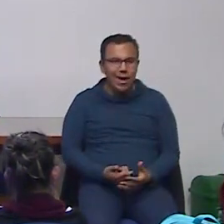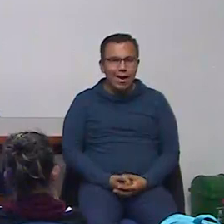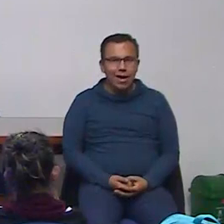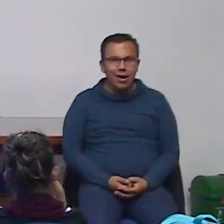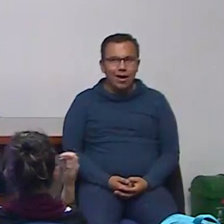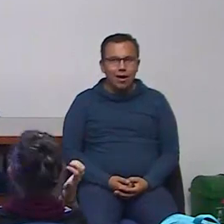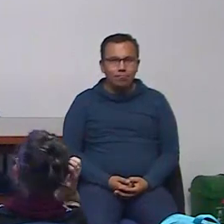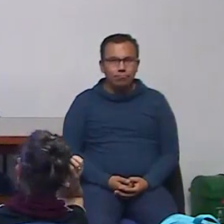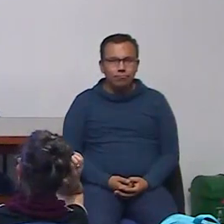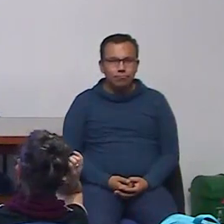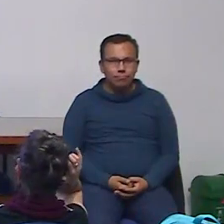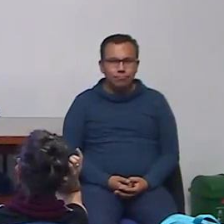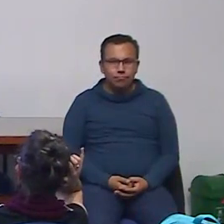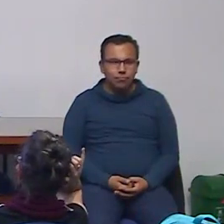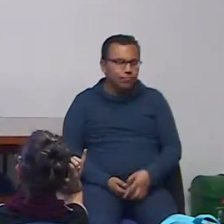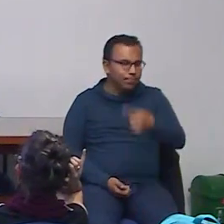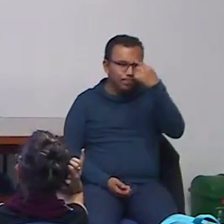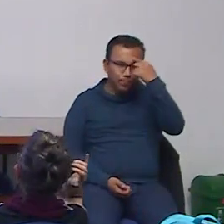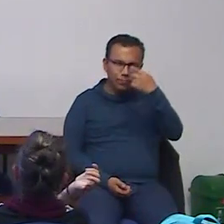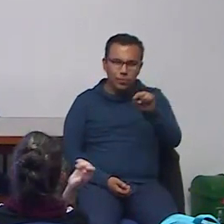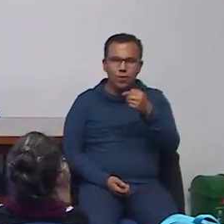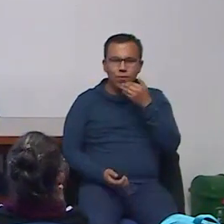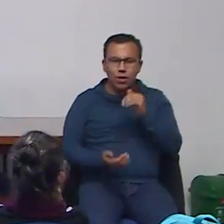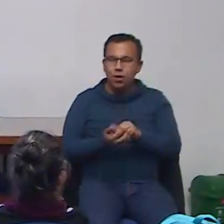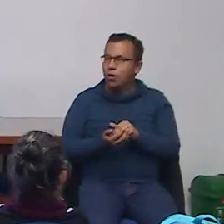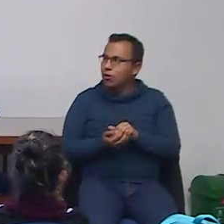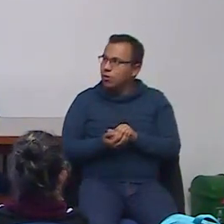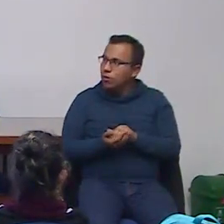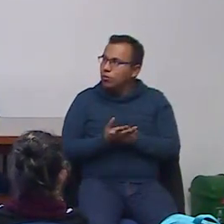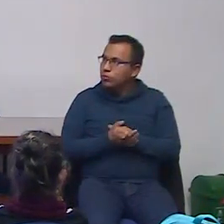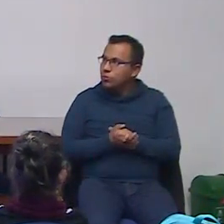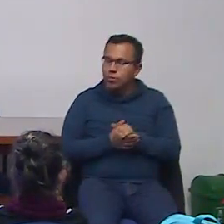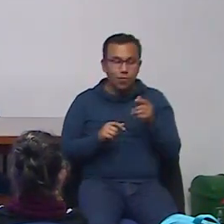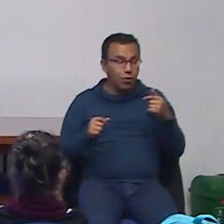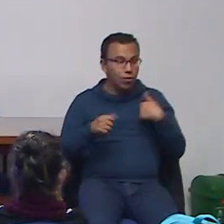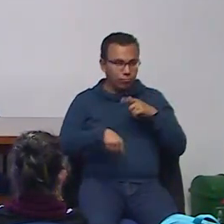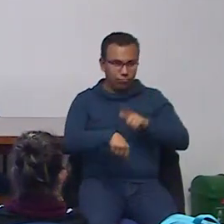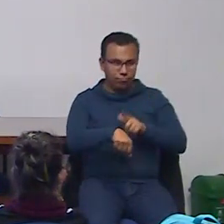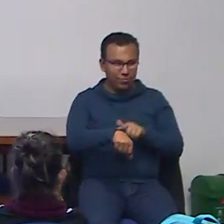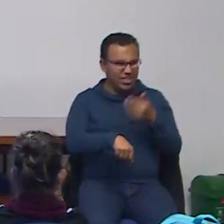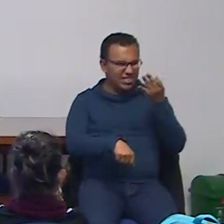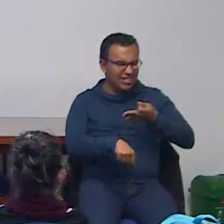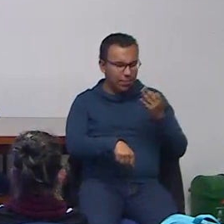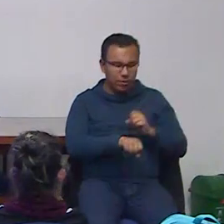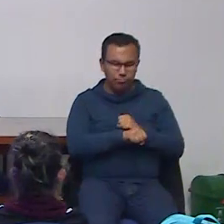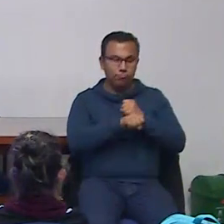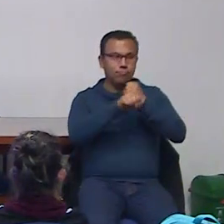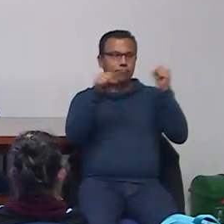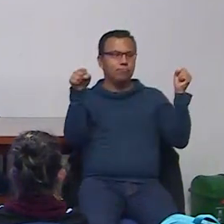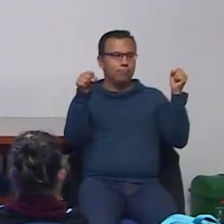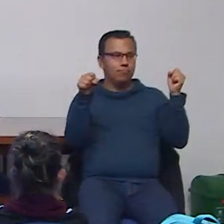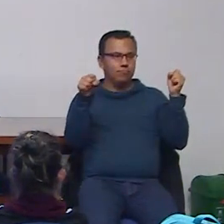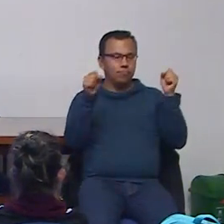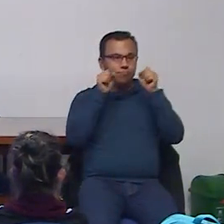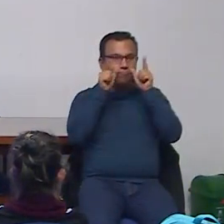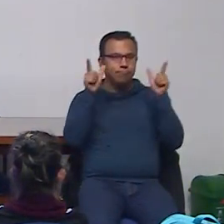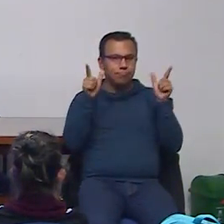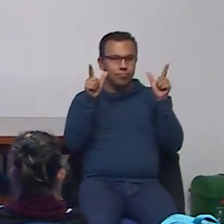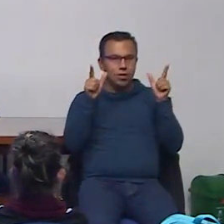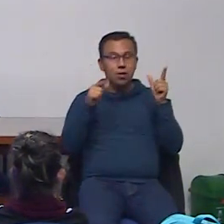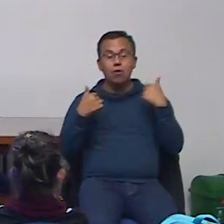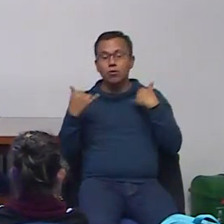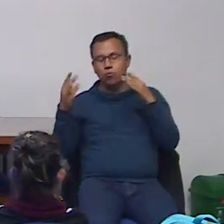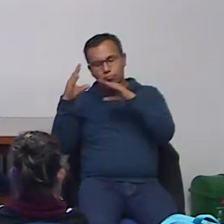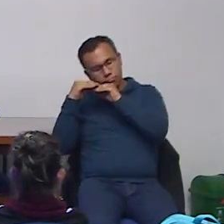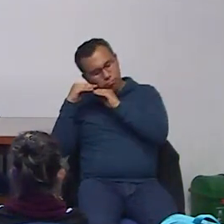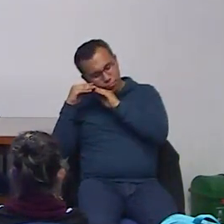que automáticamente sucedan cosas como los hábitos Entonces nosotros no le levantamos a una hora nos acostamos a una hora y no todos